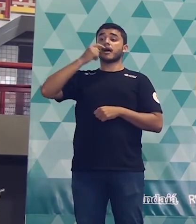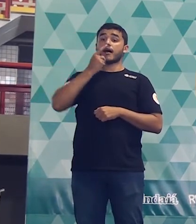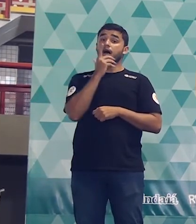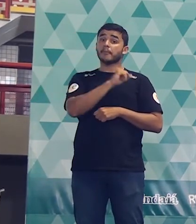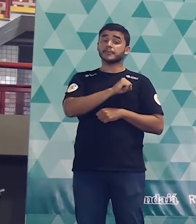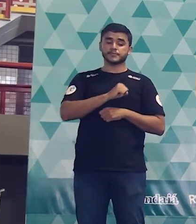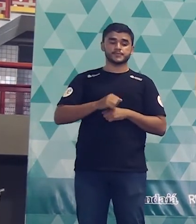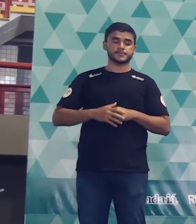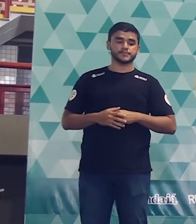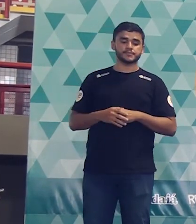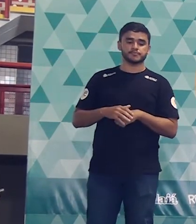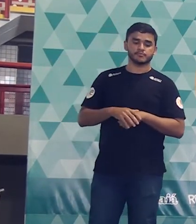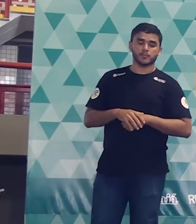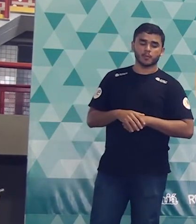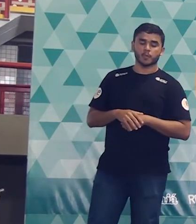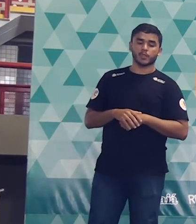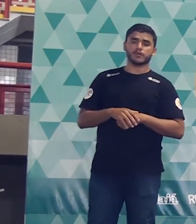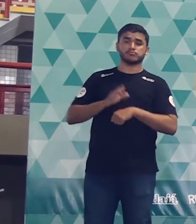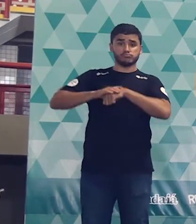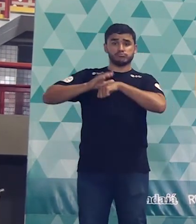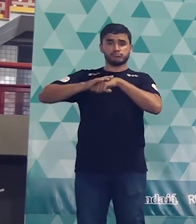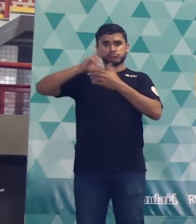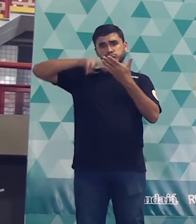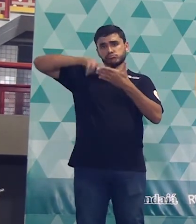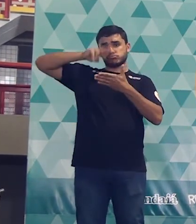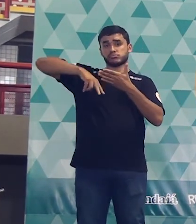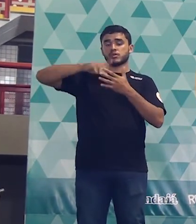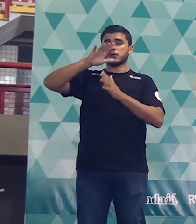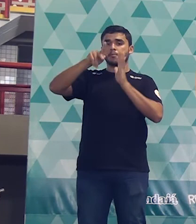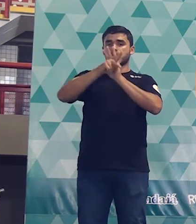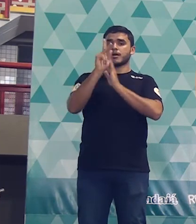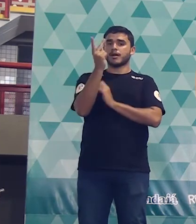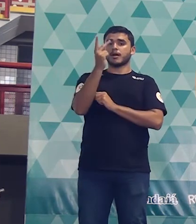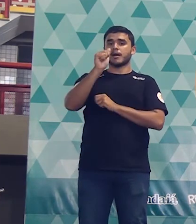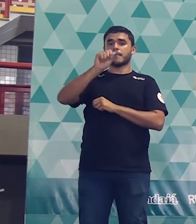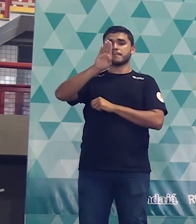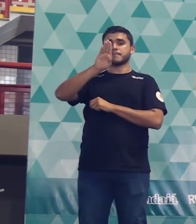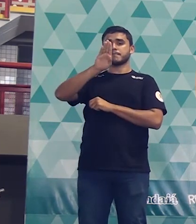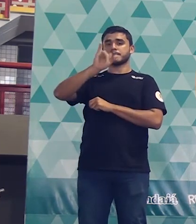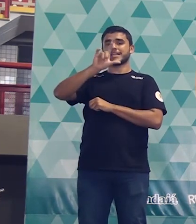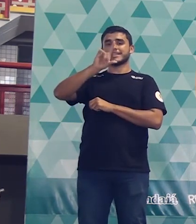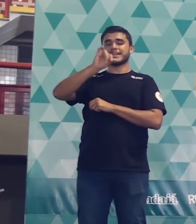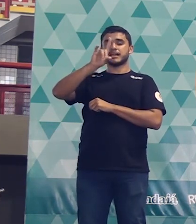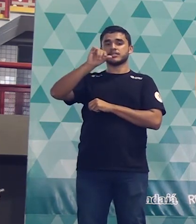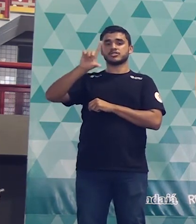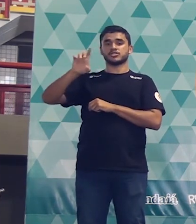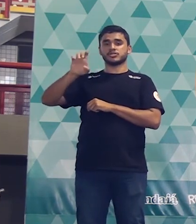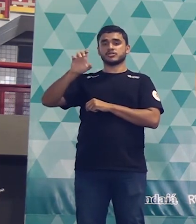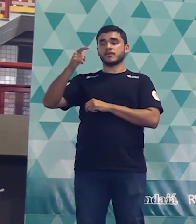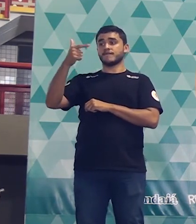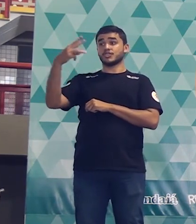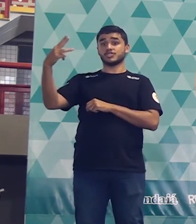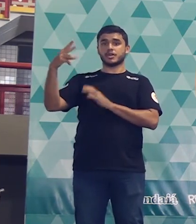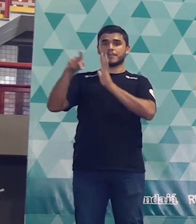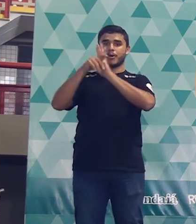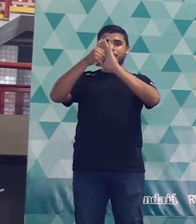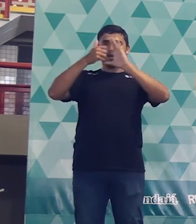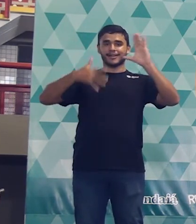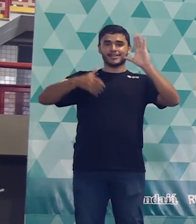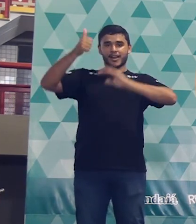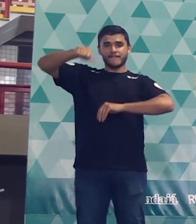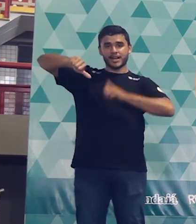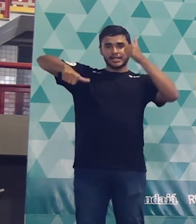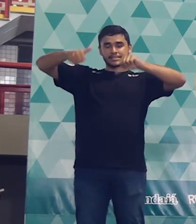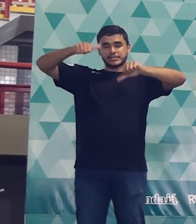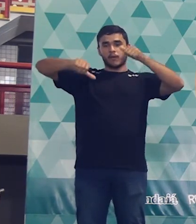mais, certo? A competência 7 do Enem, habilidade 23, cobra isso, inferência textual,